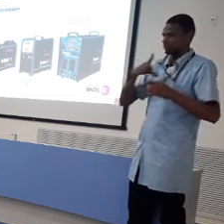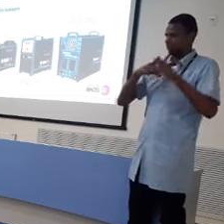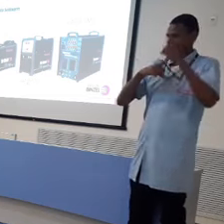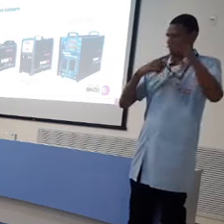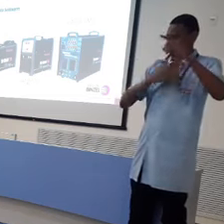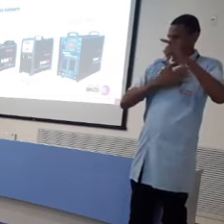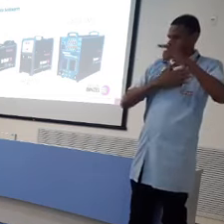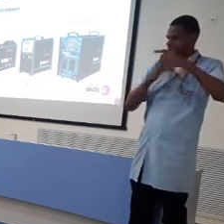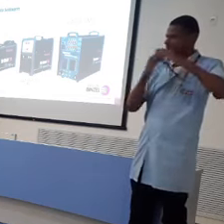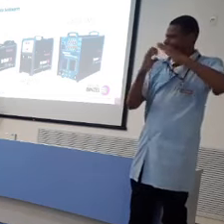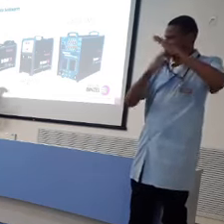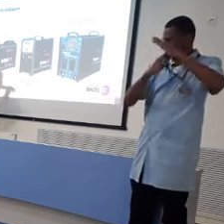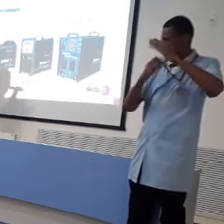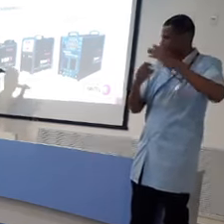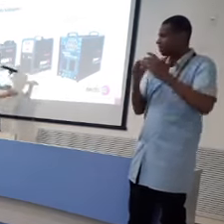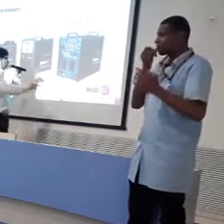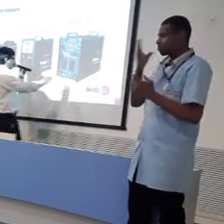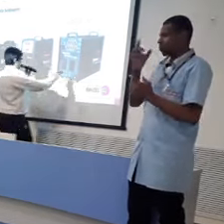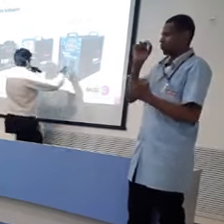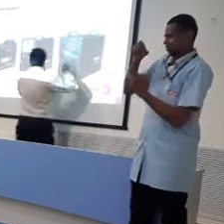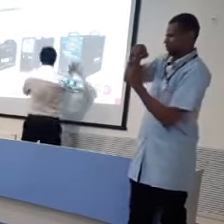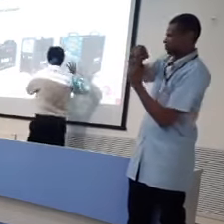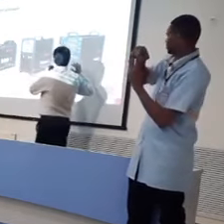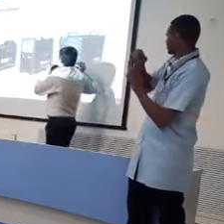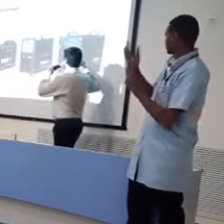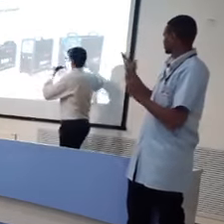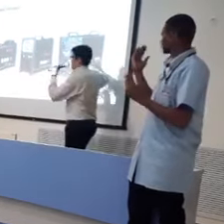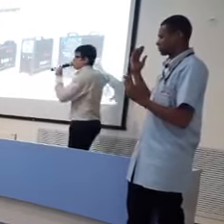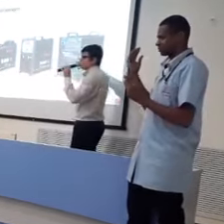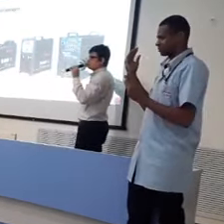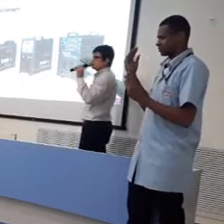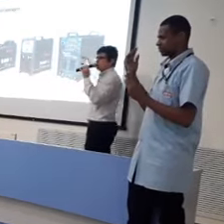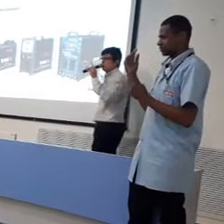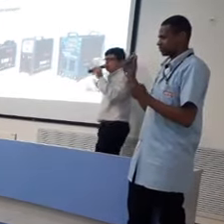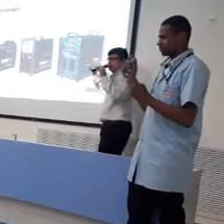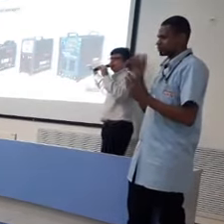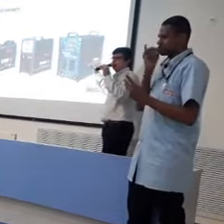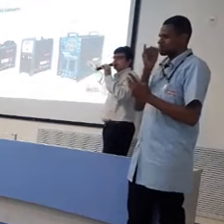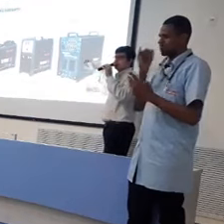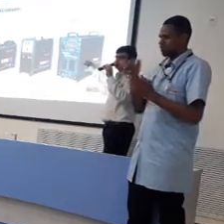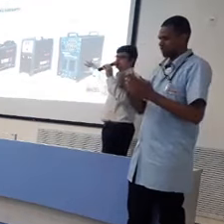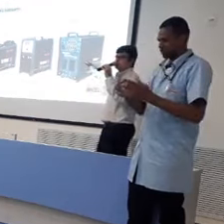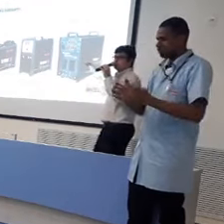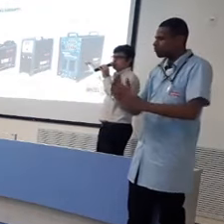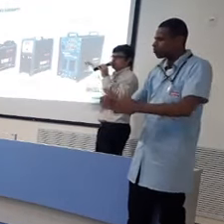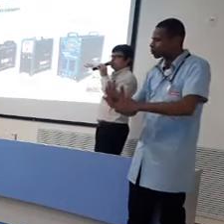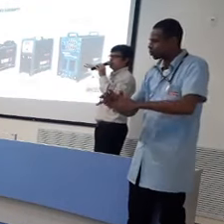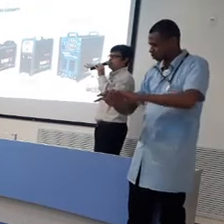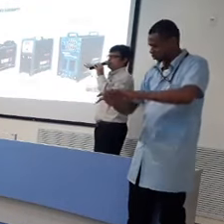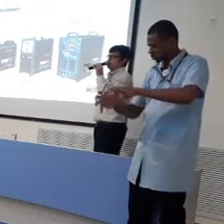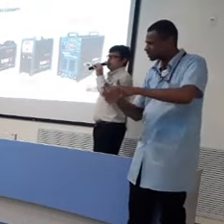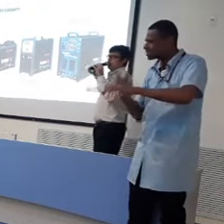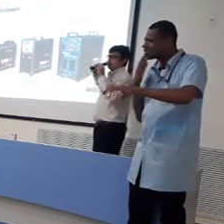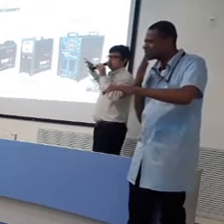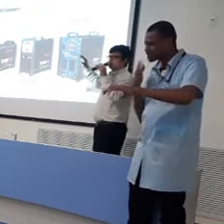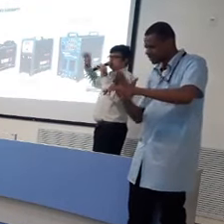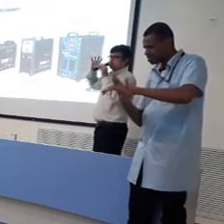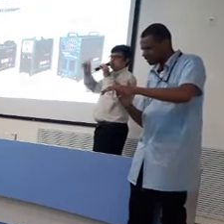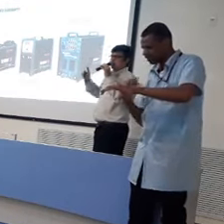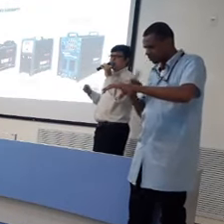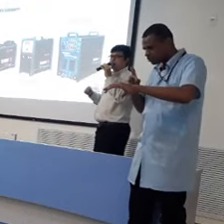exemplo, essa é uma máquina que é para você soldar alumínio, recuperar cabeçote, grandes estruturas de alumínio,